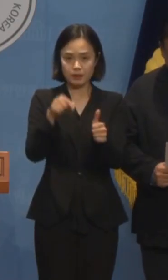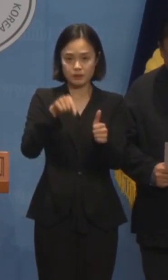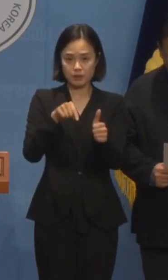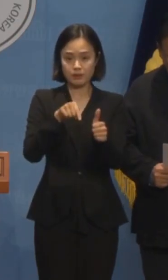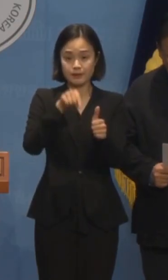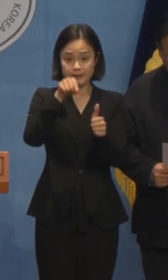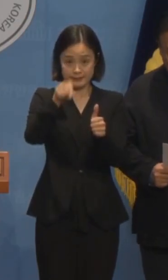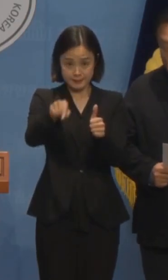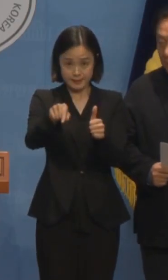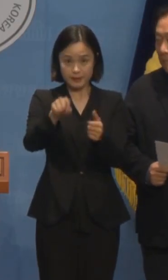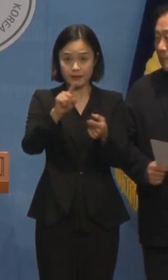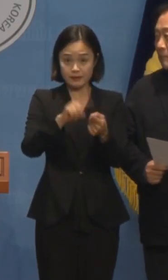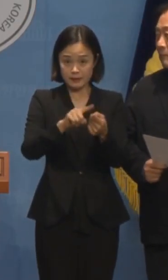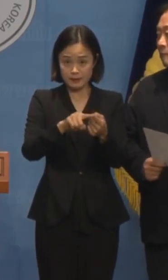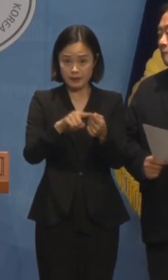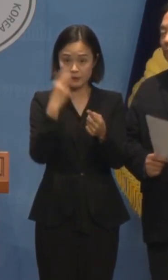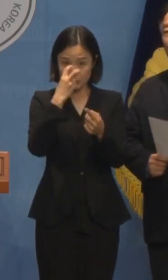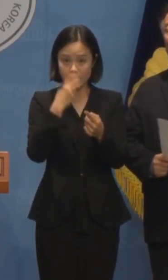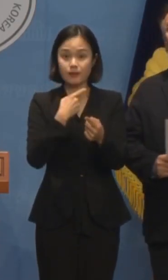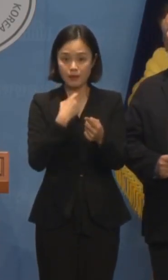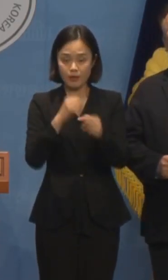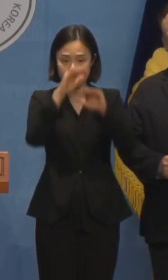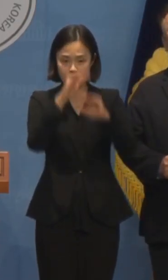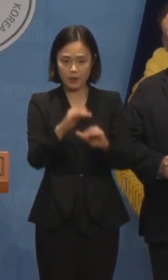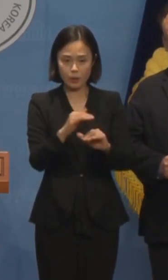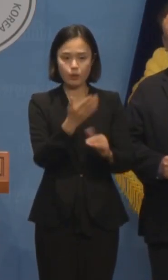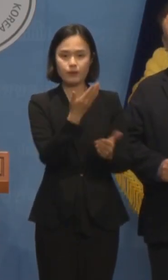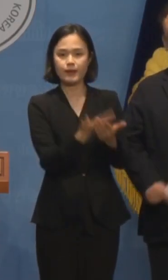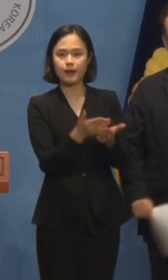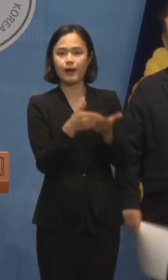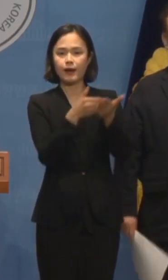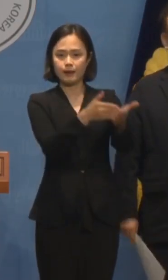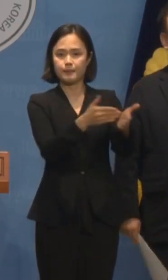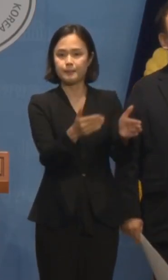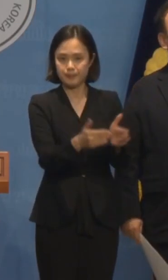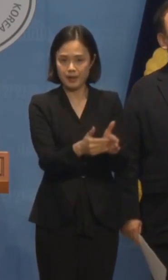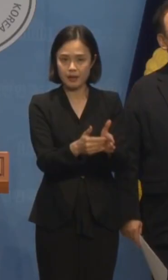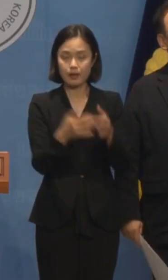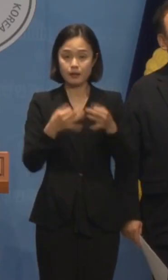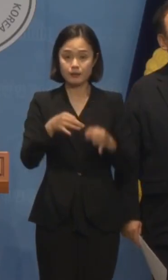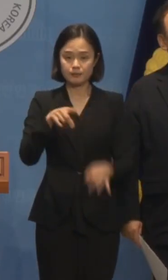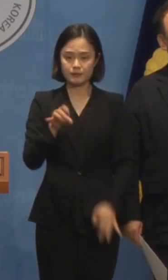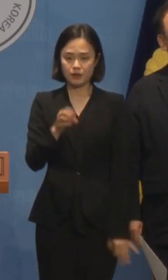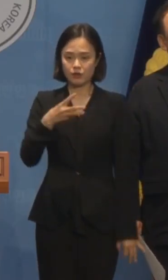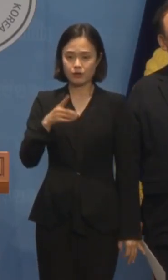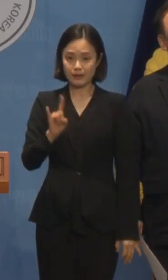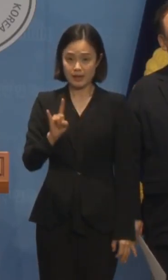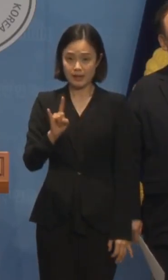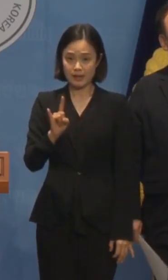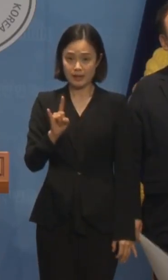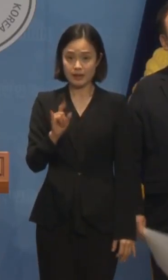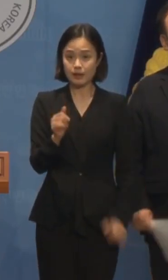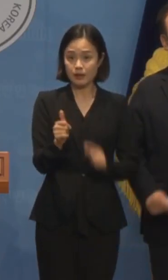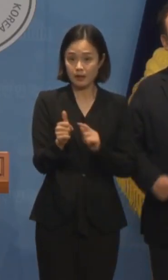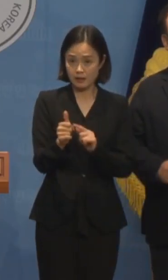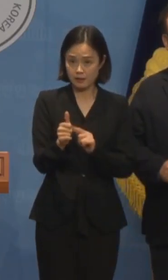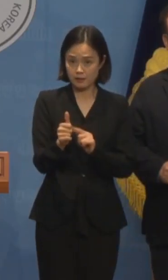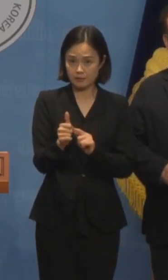제출할 것을 요구했고 또 김성태 쌍방울 회장을